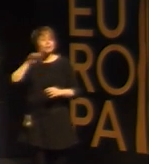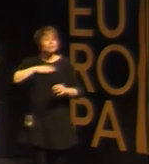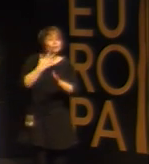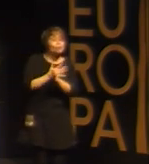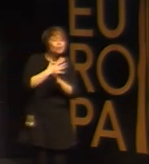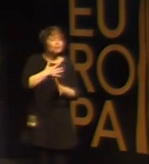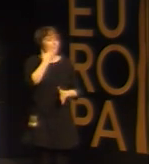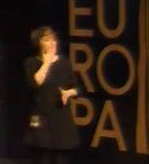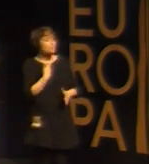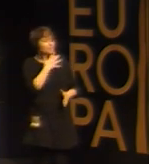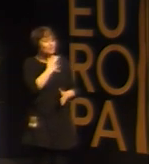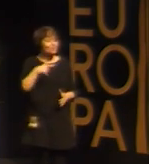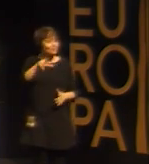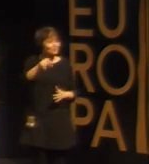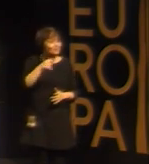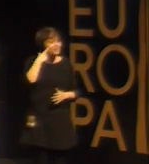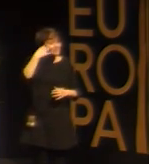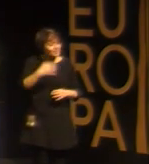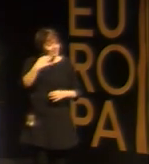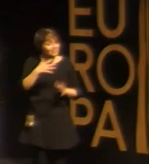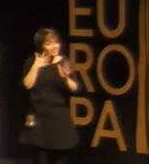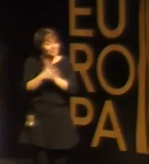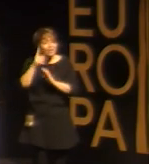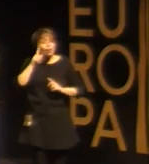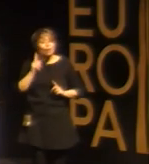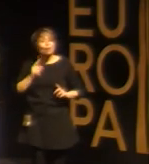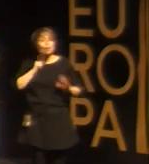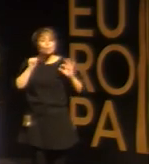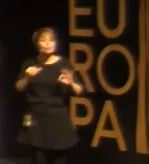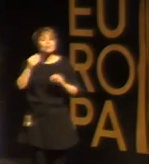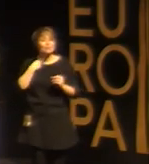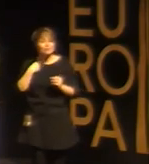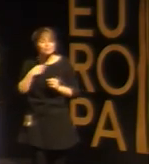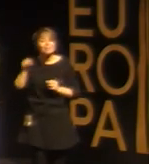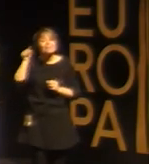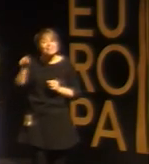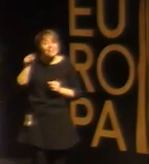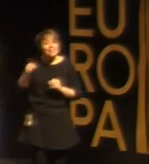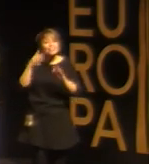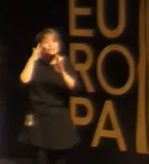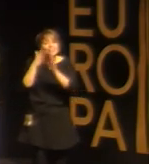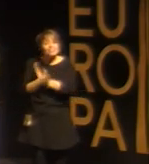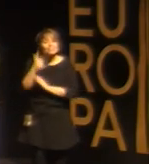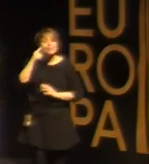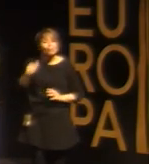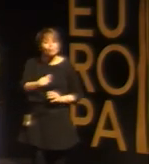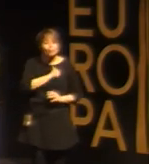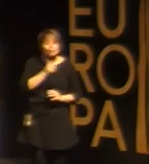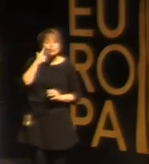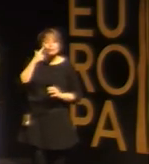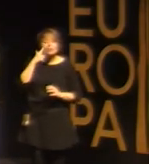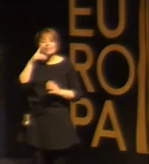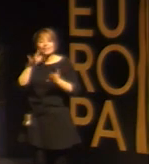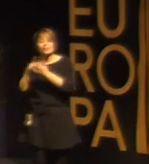juguete preferido de verdad tener la oportunidad de vivir y eso es darle la oportunidad de tener